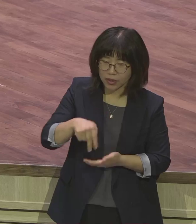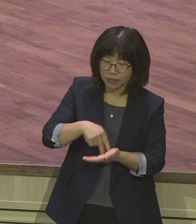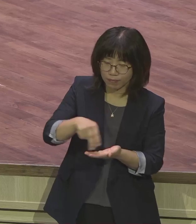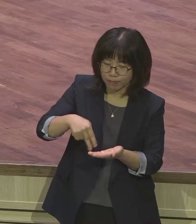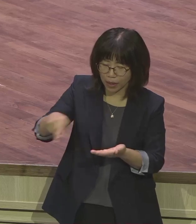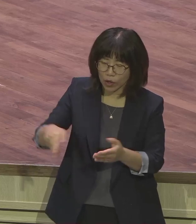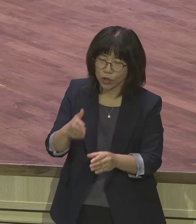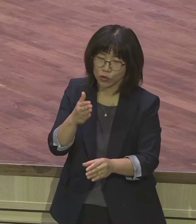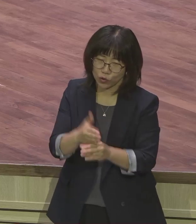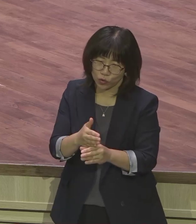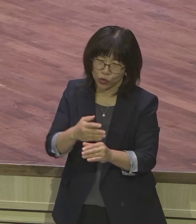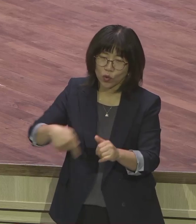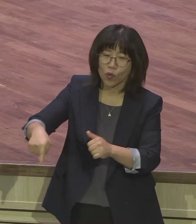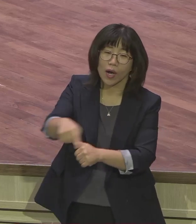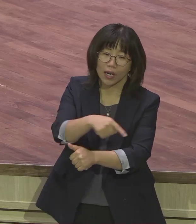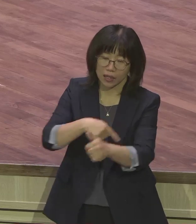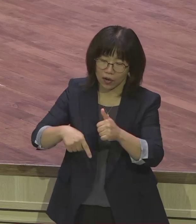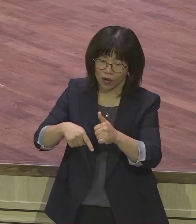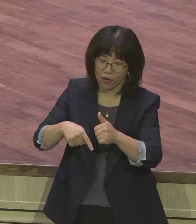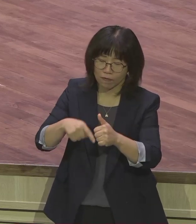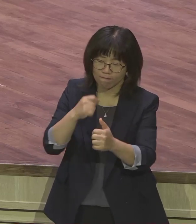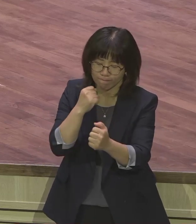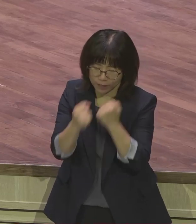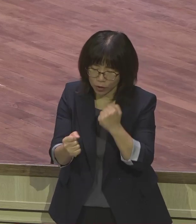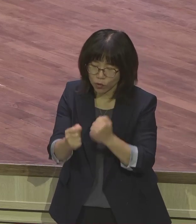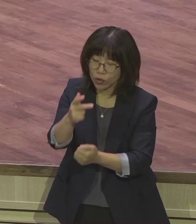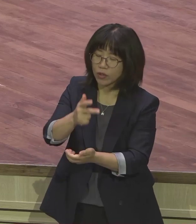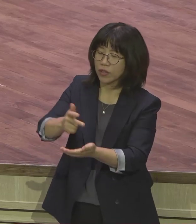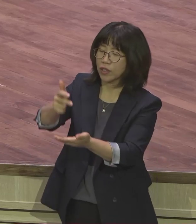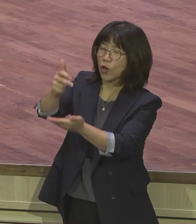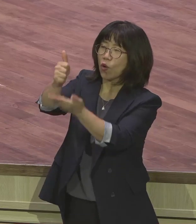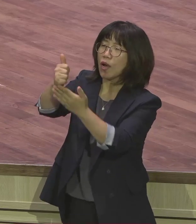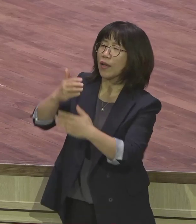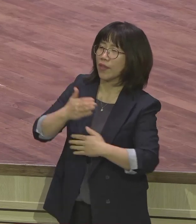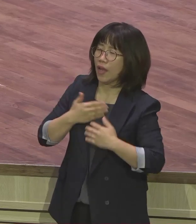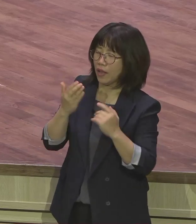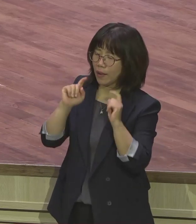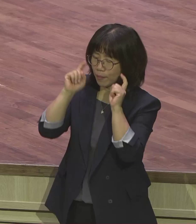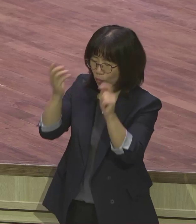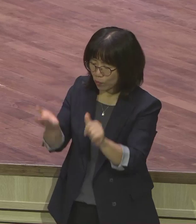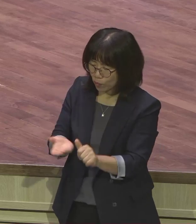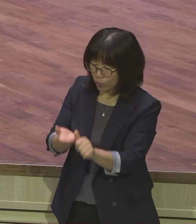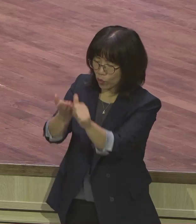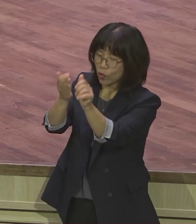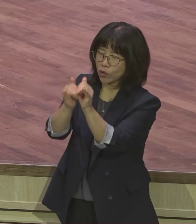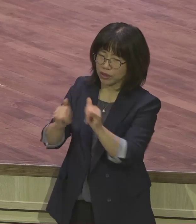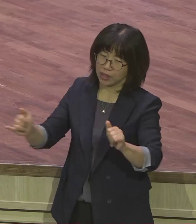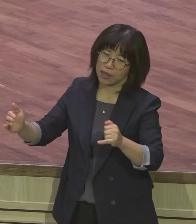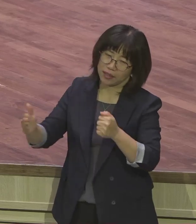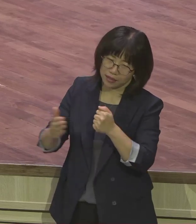환경 그렇지만 여호와는 나의 목자시니 그 말이에요 여호와가 나의 목자시니